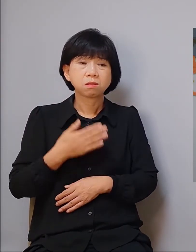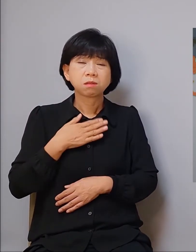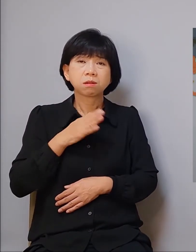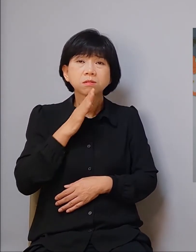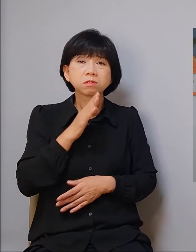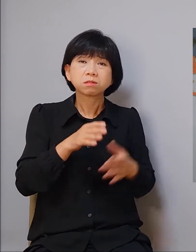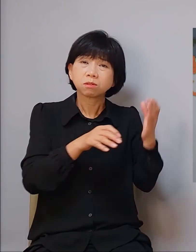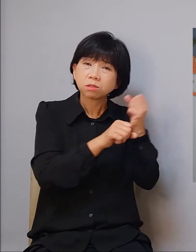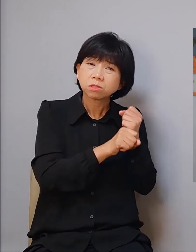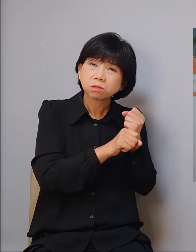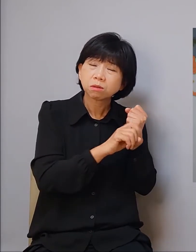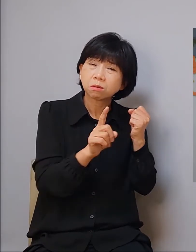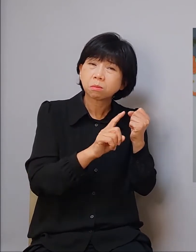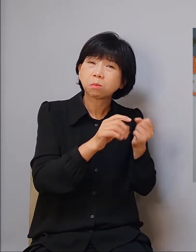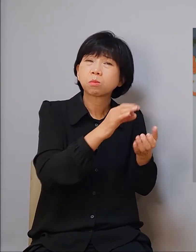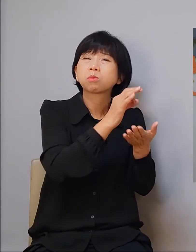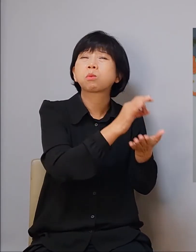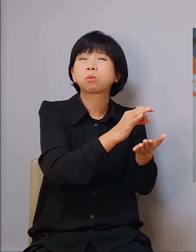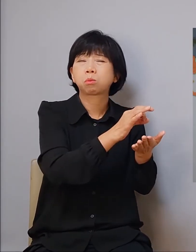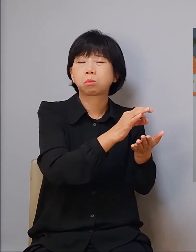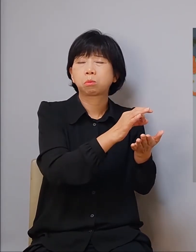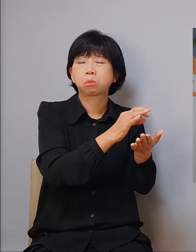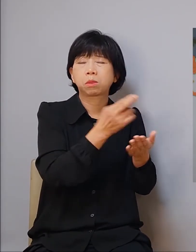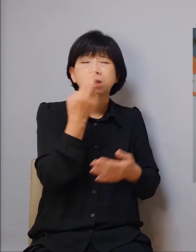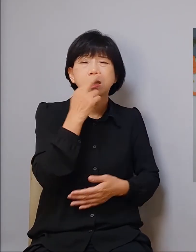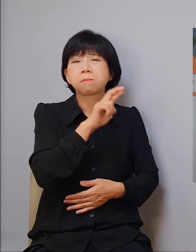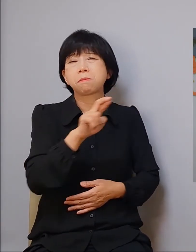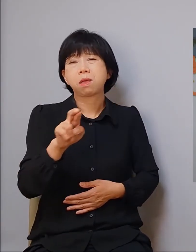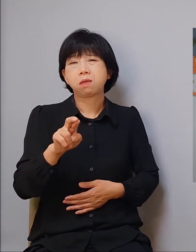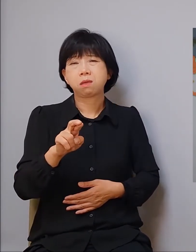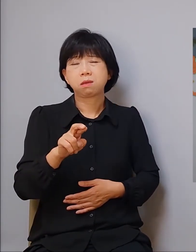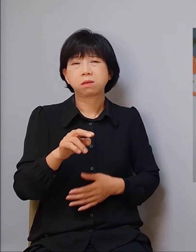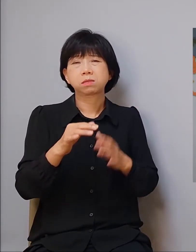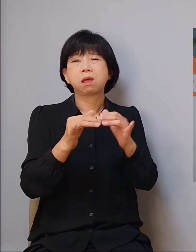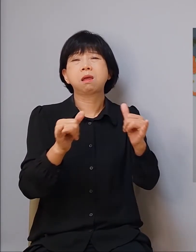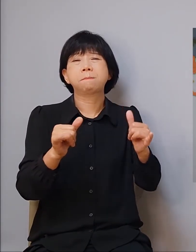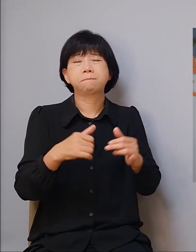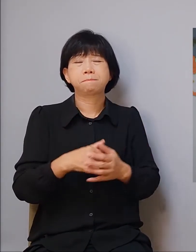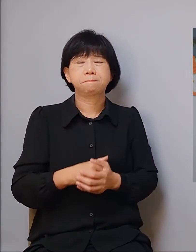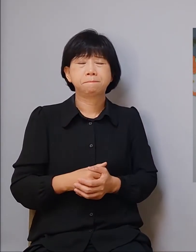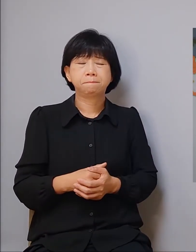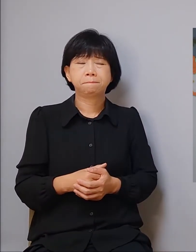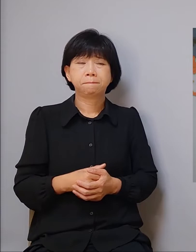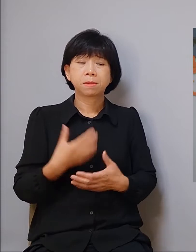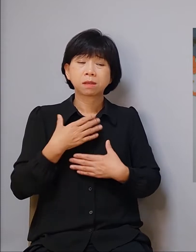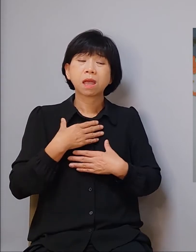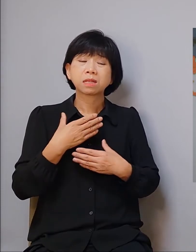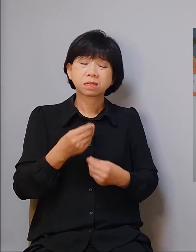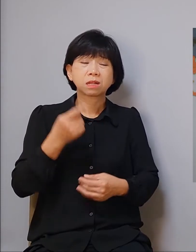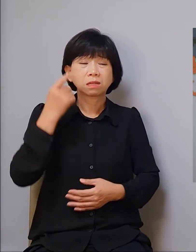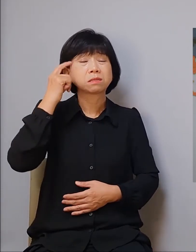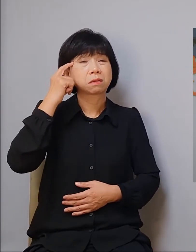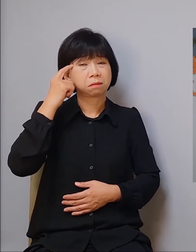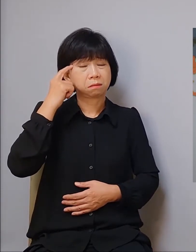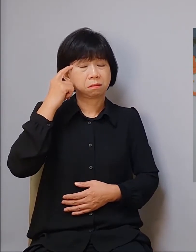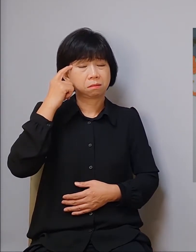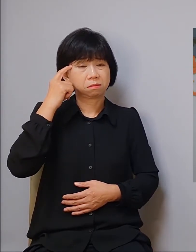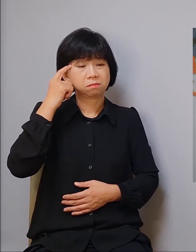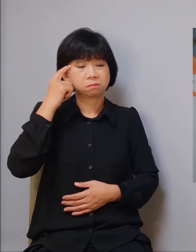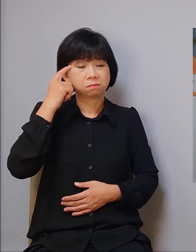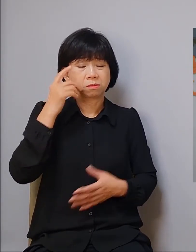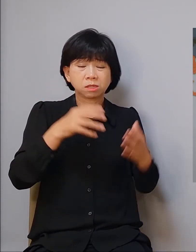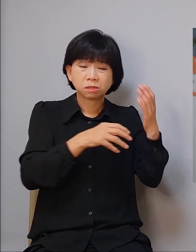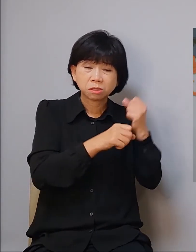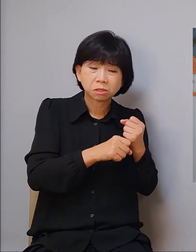것은 돈과 사람이었습니다. 거기가 우리의 안전지대였습니다. 그러니 우리가 의지하던